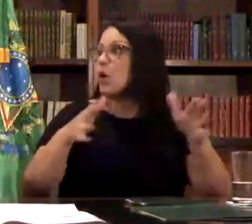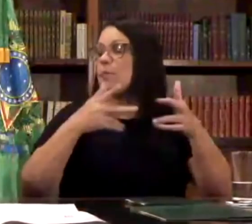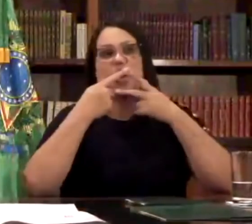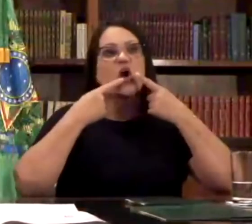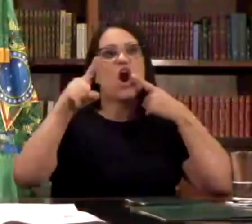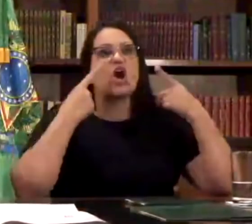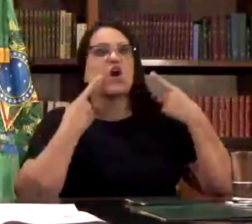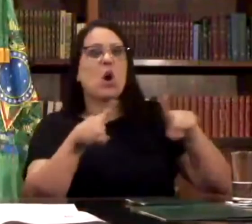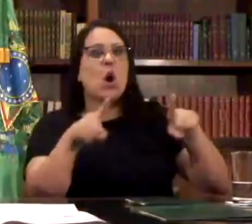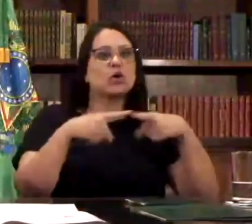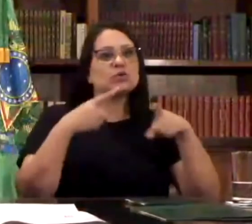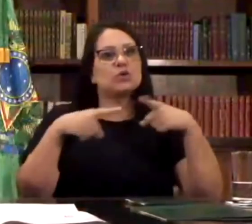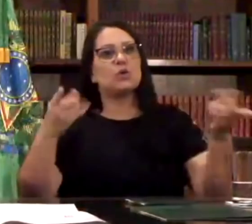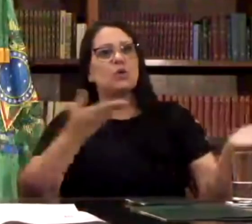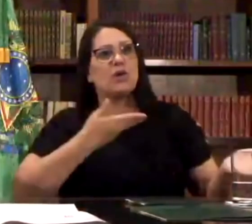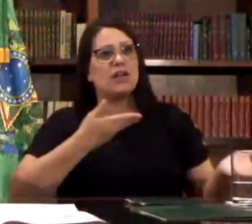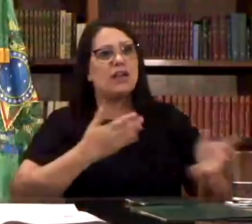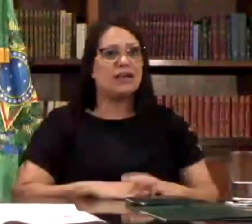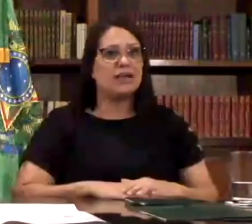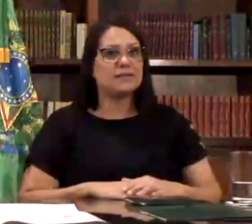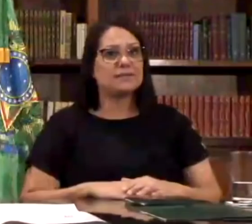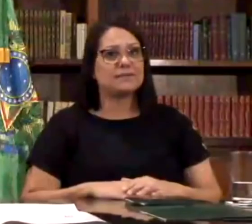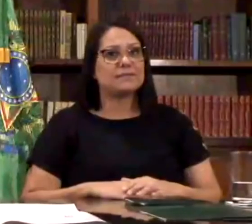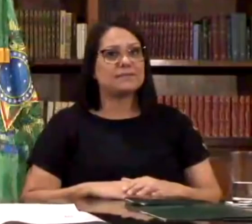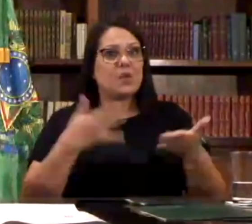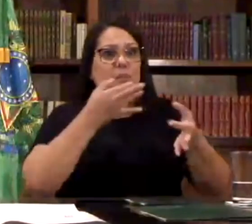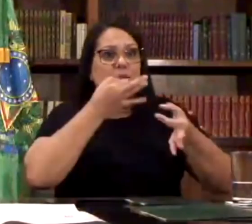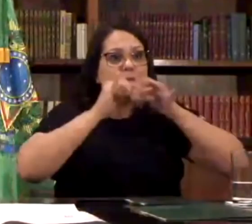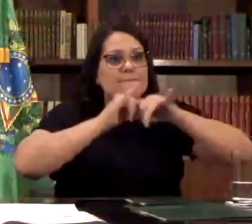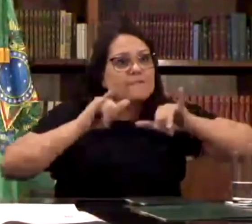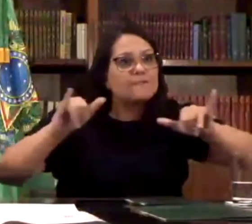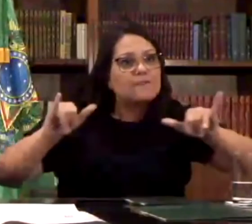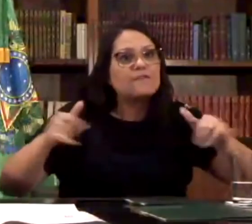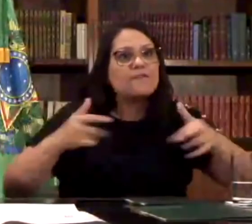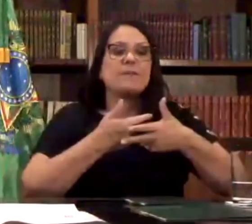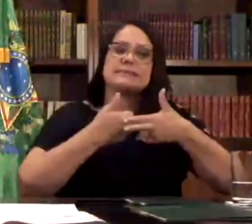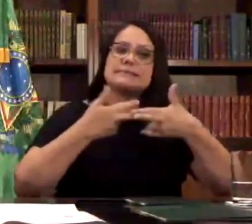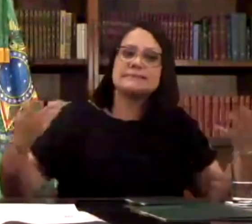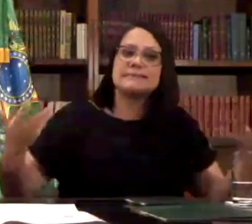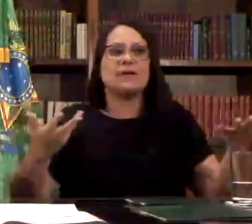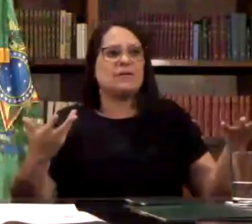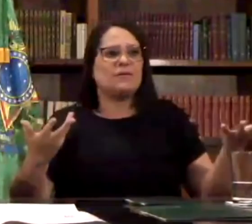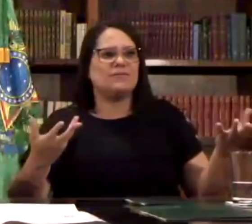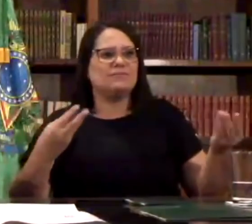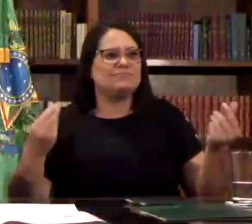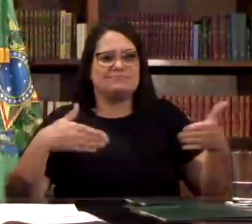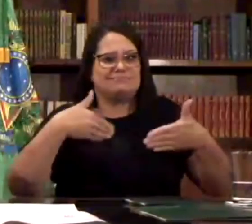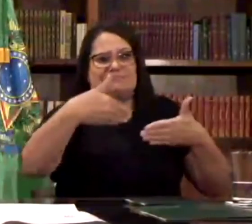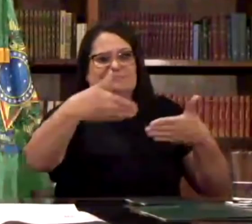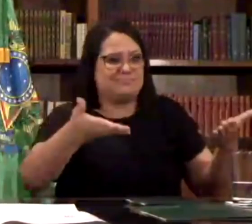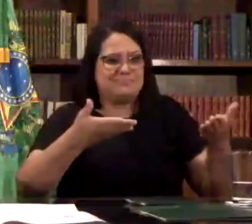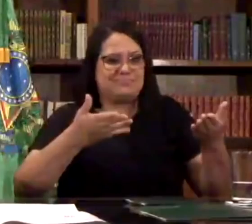os próprios colegas, no tocante a que tipo de informação, né, distorcida, eles passavam para